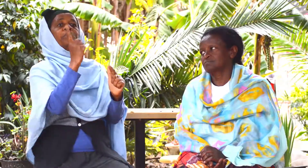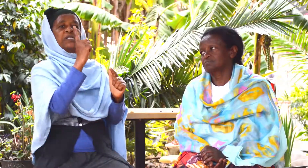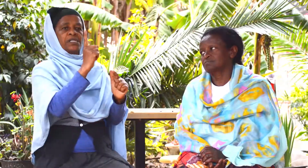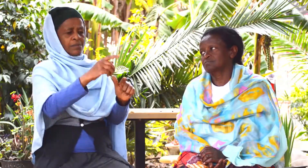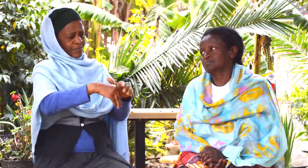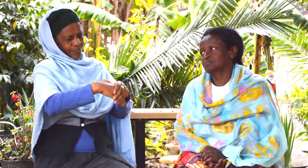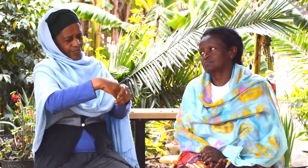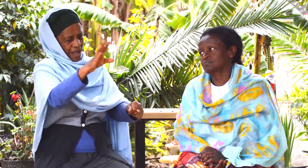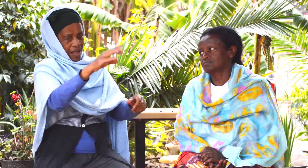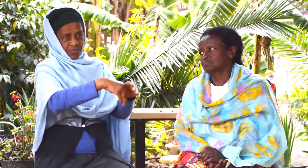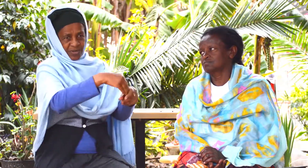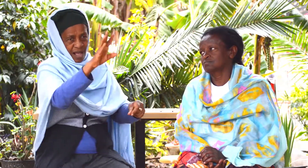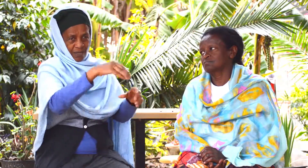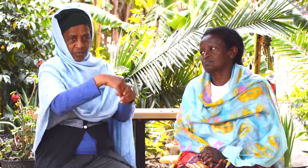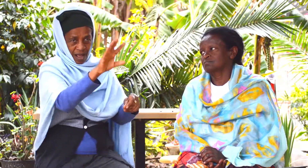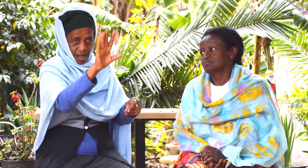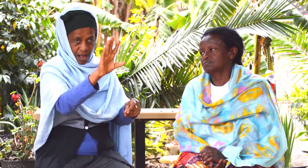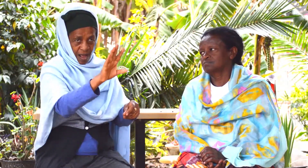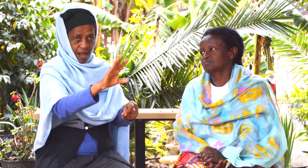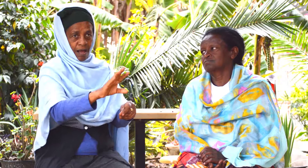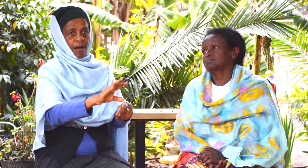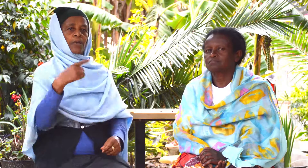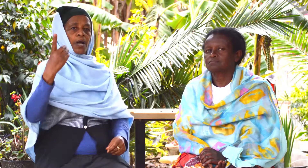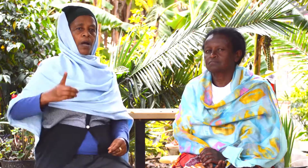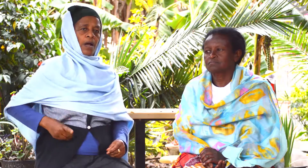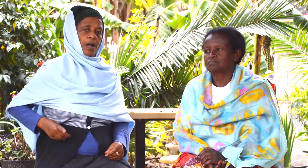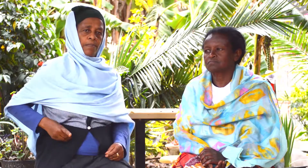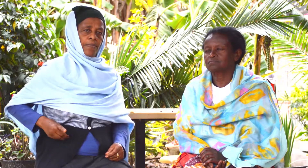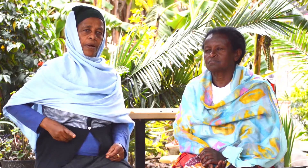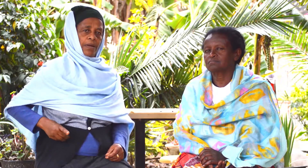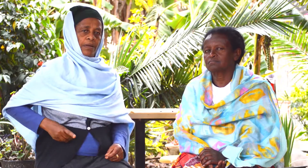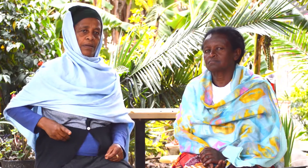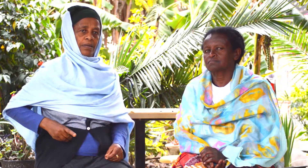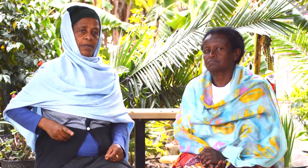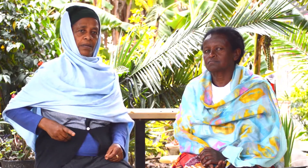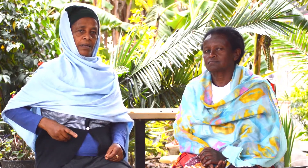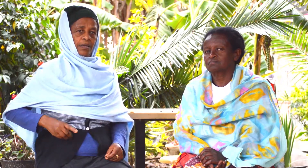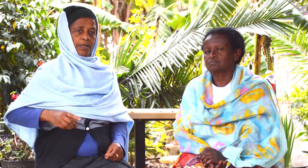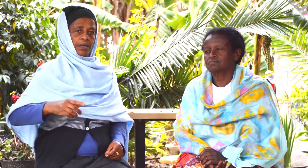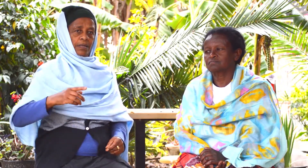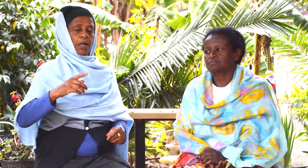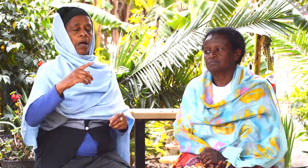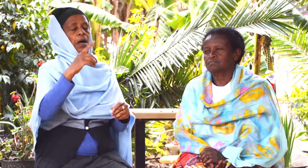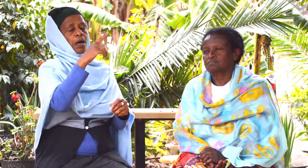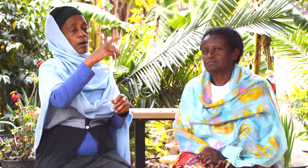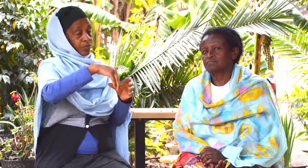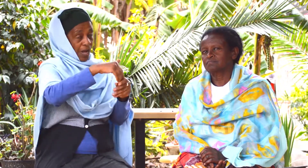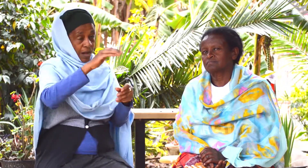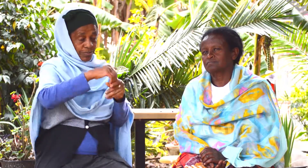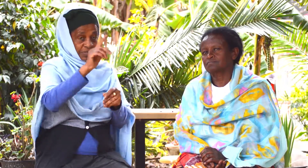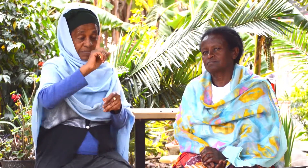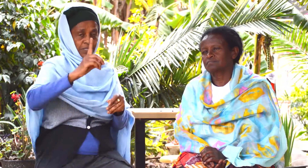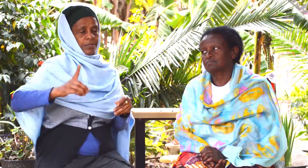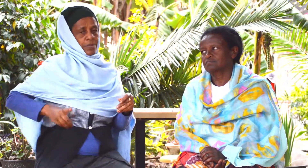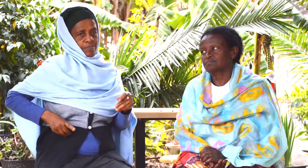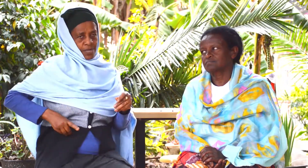ሁለተኛ ክፍል ተማሪ እያለች ነው When she was grade 2, Damara called her from her classroom and took her to the